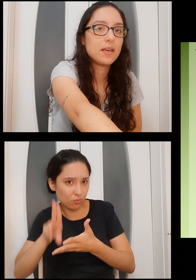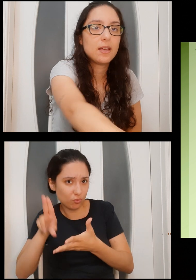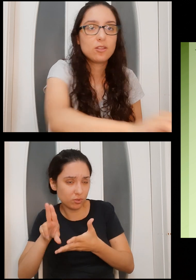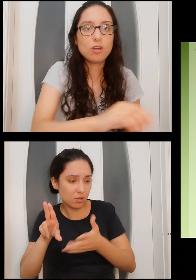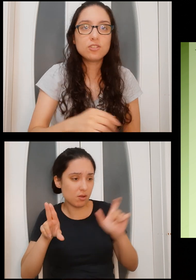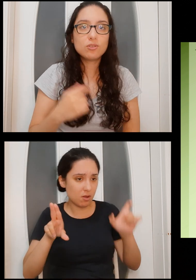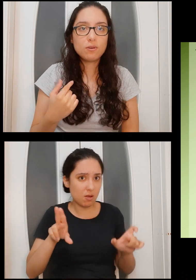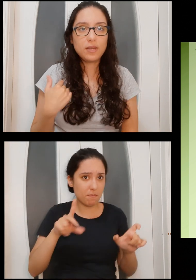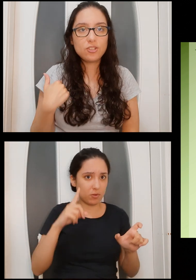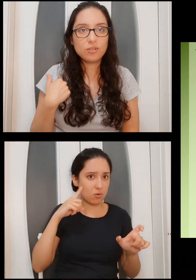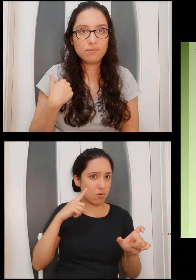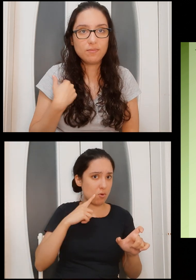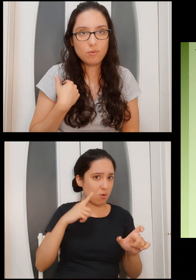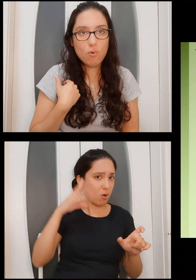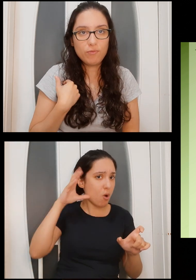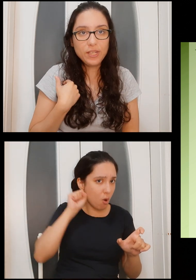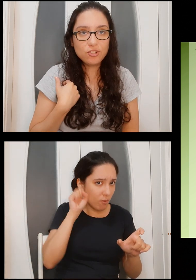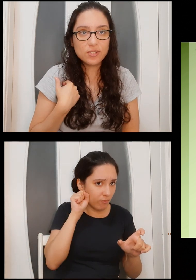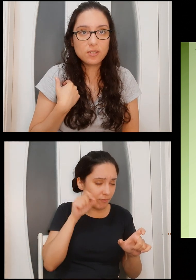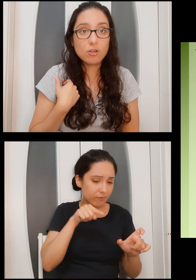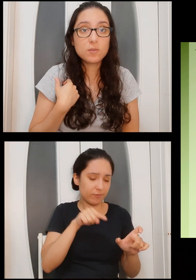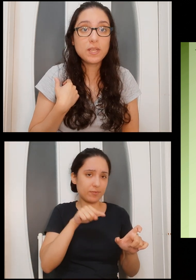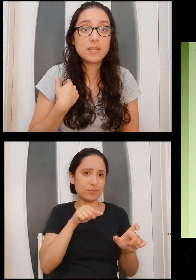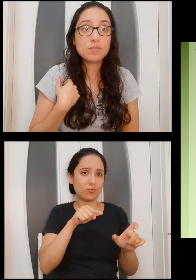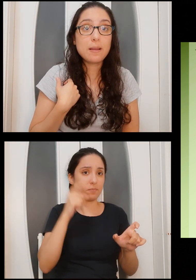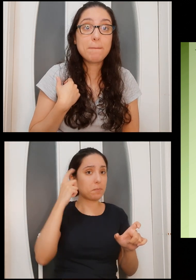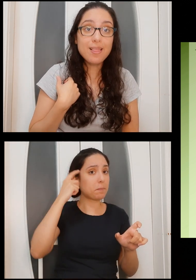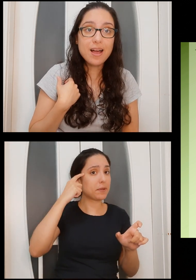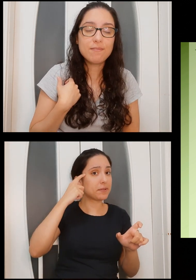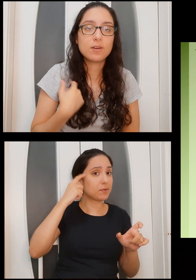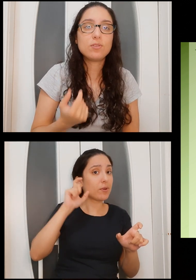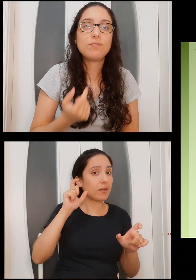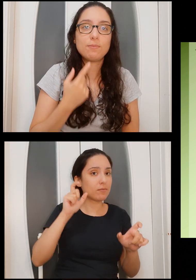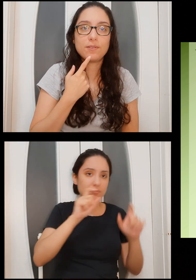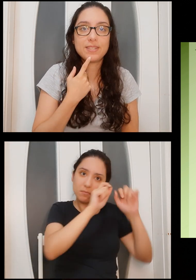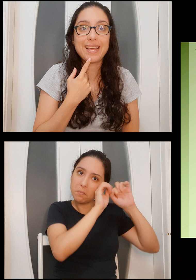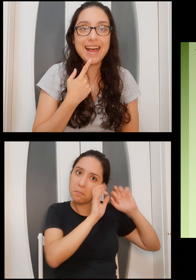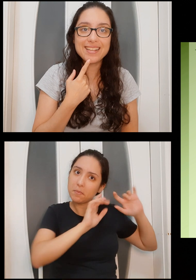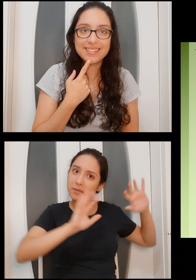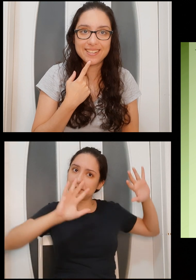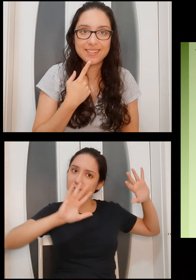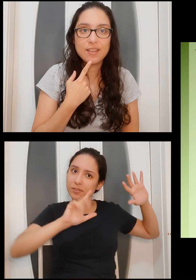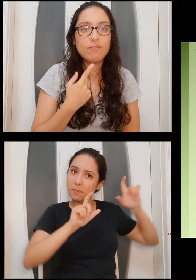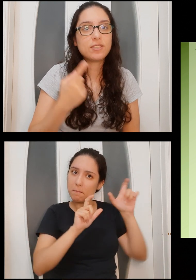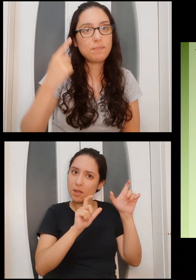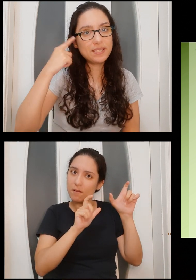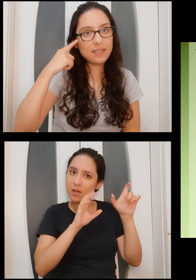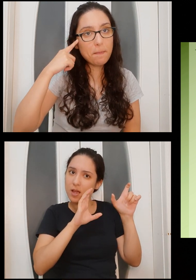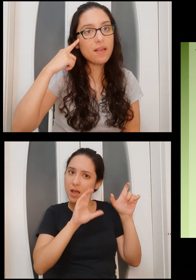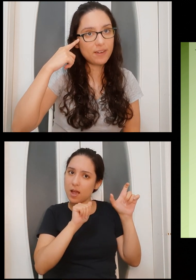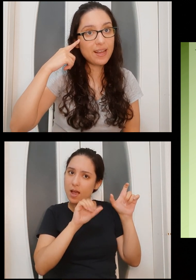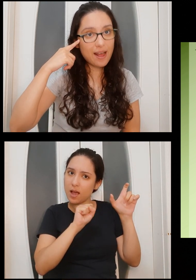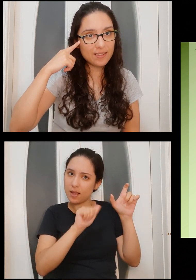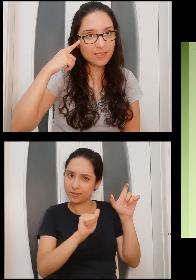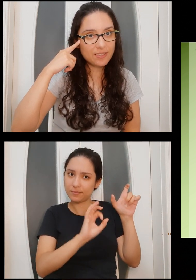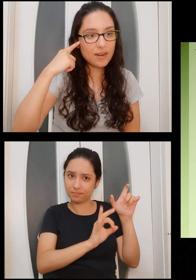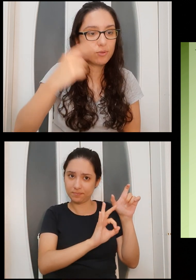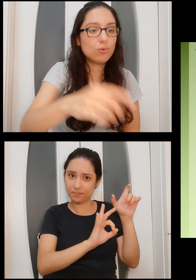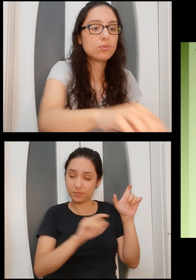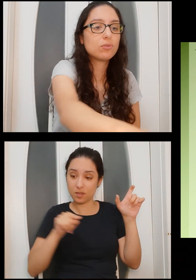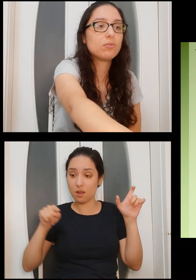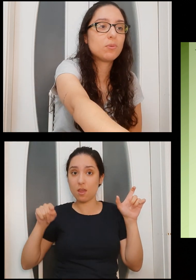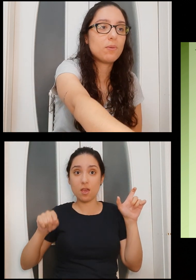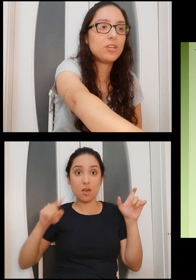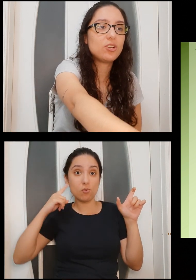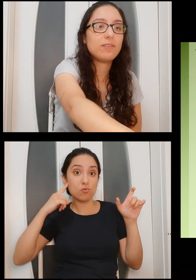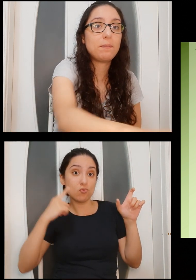sinalizar? Nós, normalmente, ouvintes, nós pensamos na palavra. Quando eu falo para você casa, você pensa na palavra casa, certo?